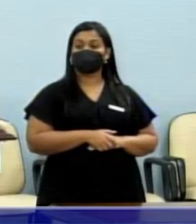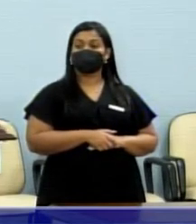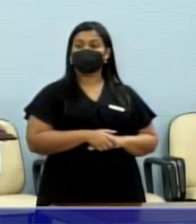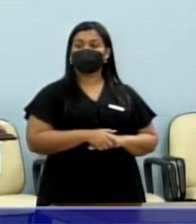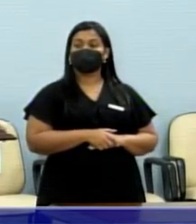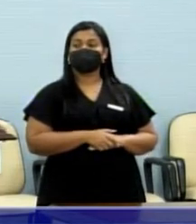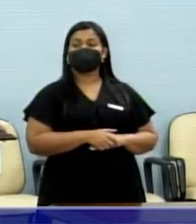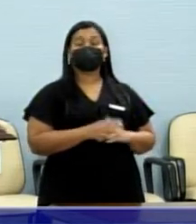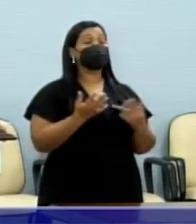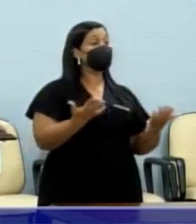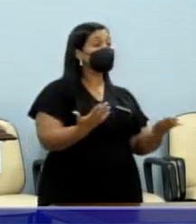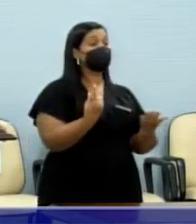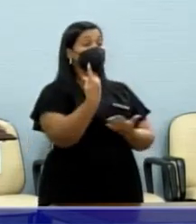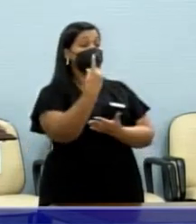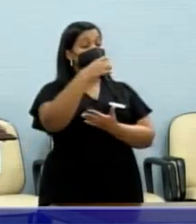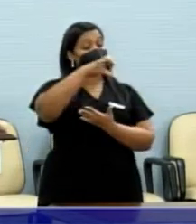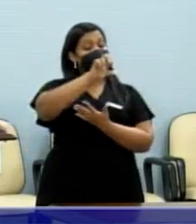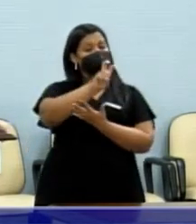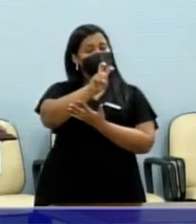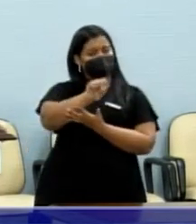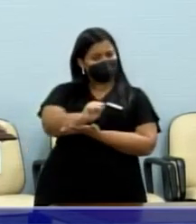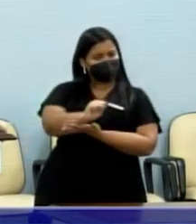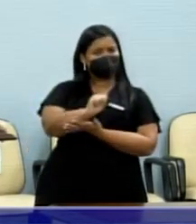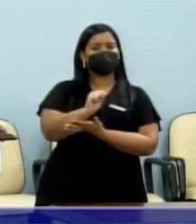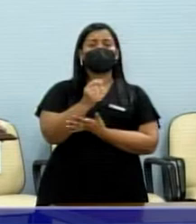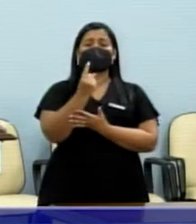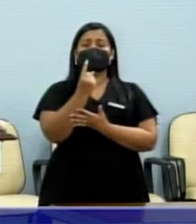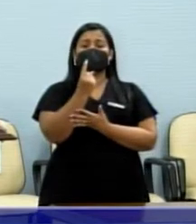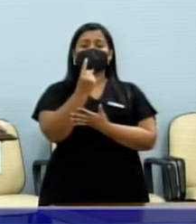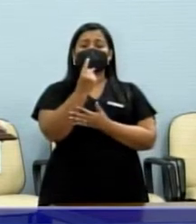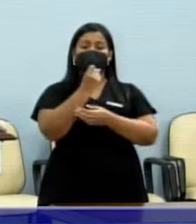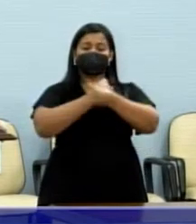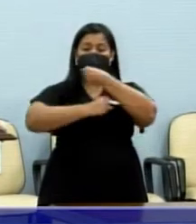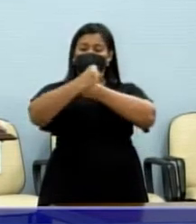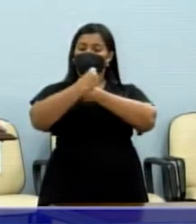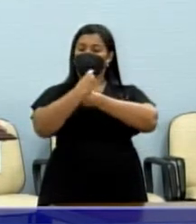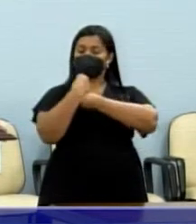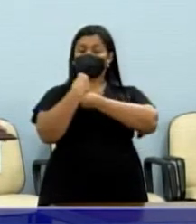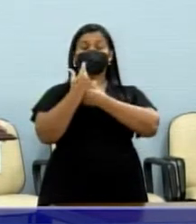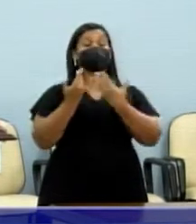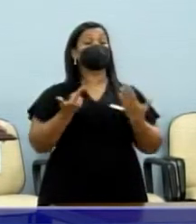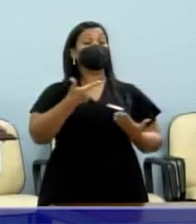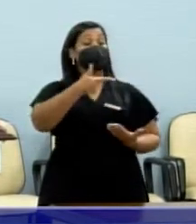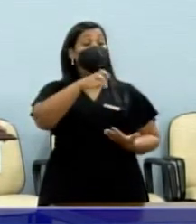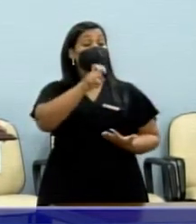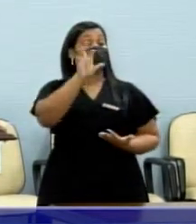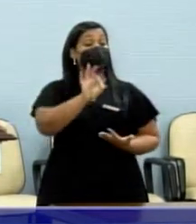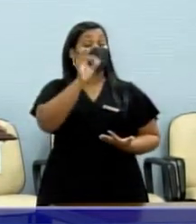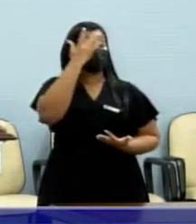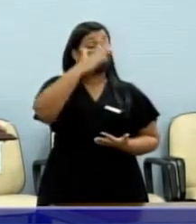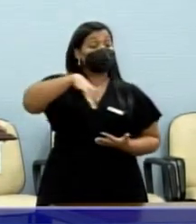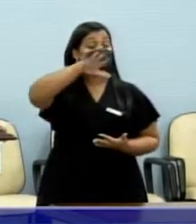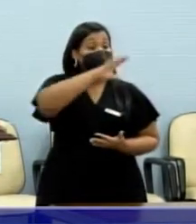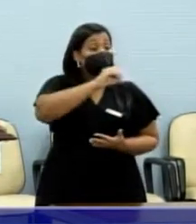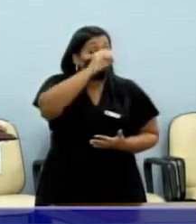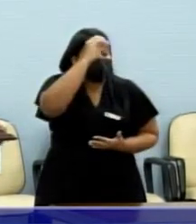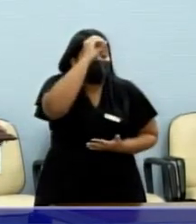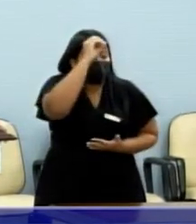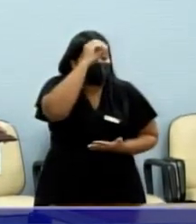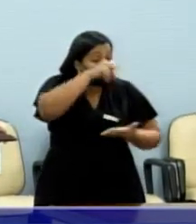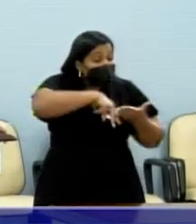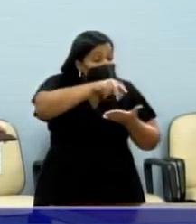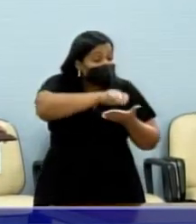Em 1958, um ano antes da Revolução Cubana, 25% da população era analfabeta.